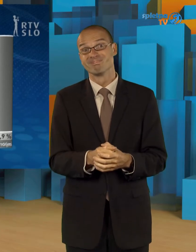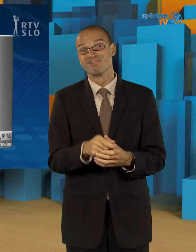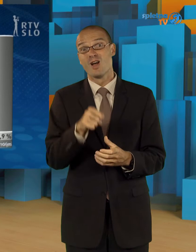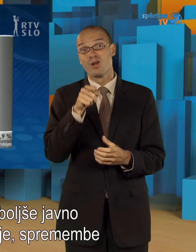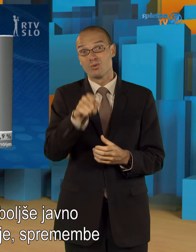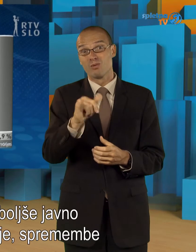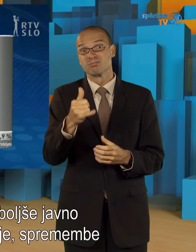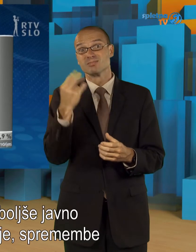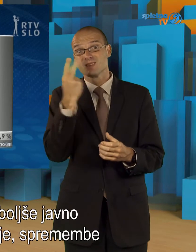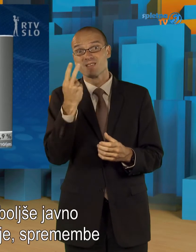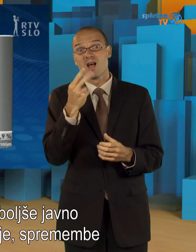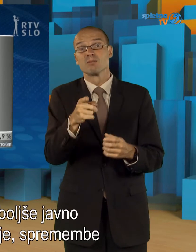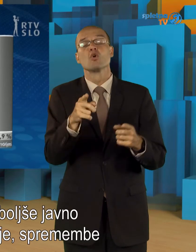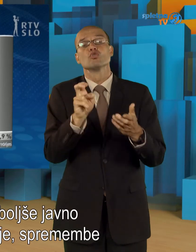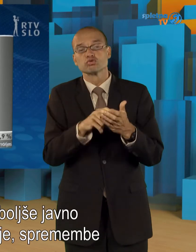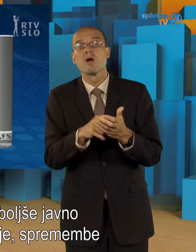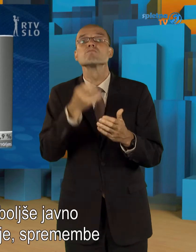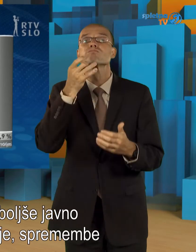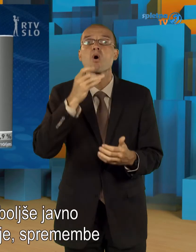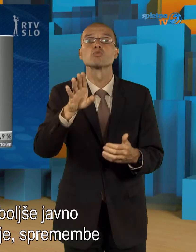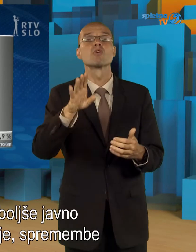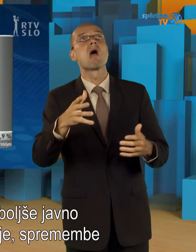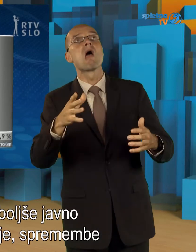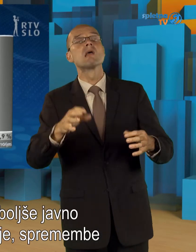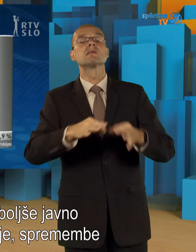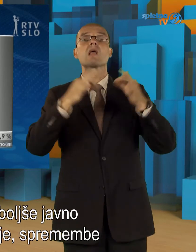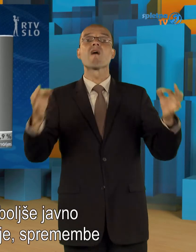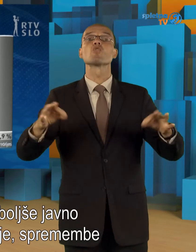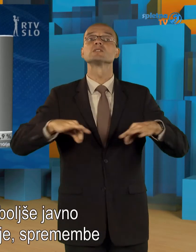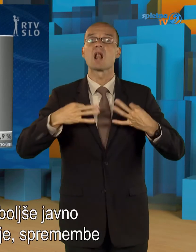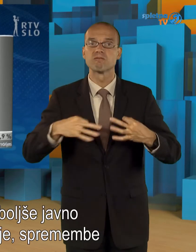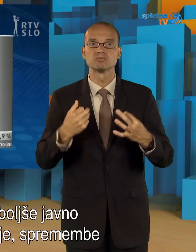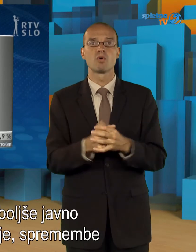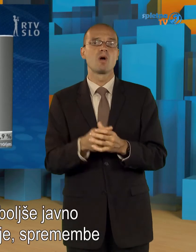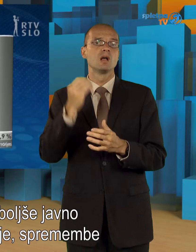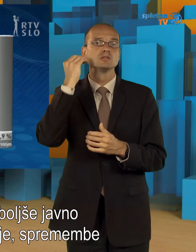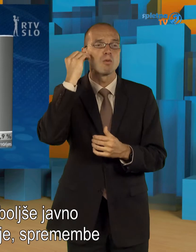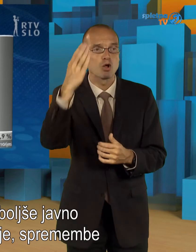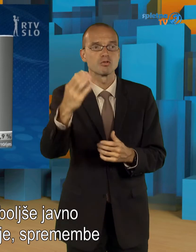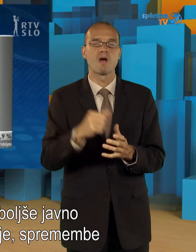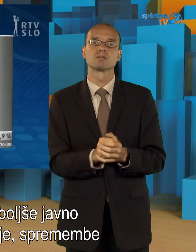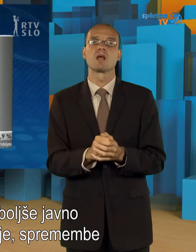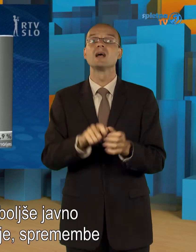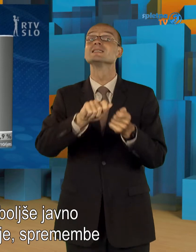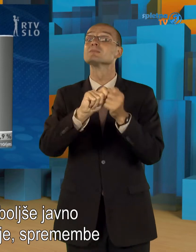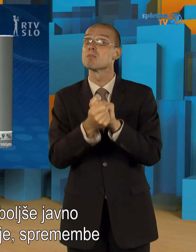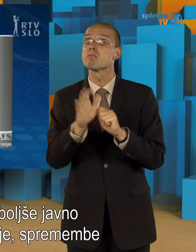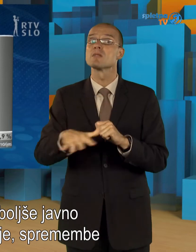Tu pa je seveda še boljše javno zdravstvo, izobraževanje, spremembe na področju slovenskega pravosodja in več boja